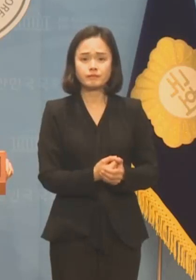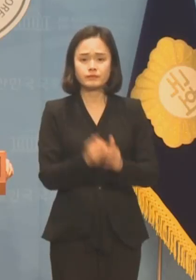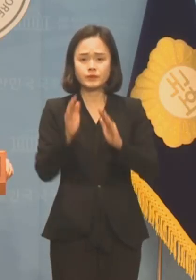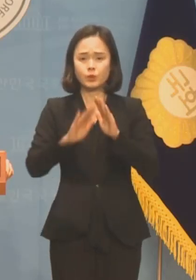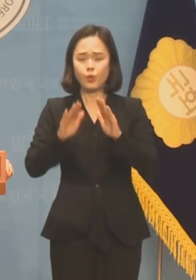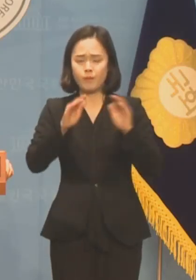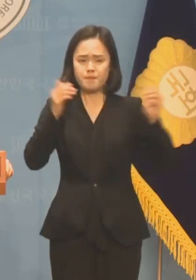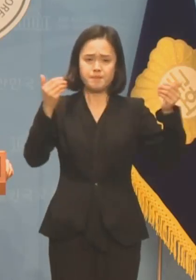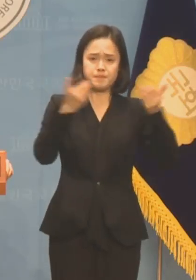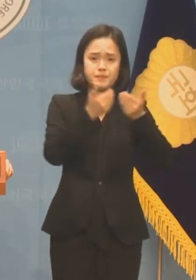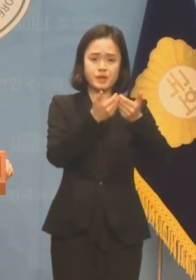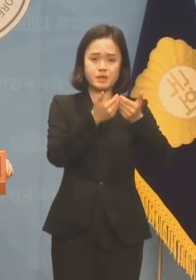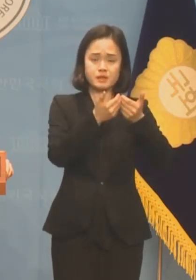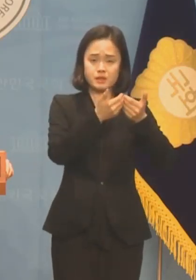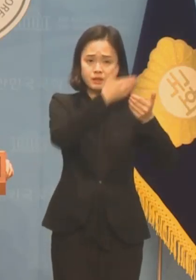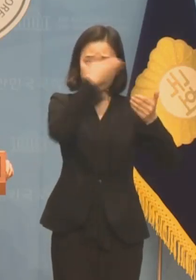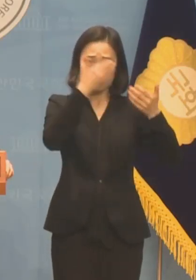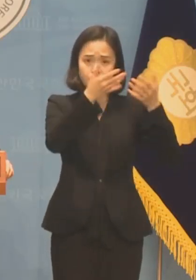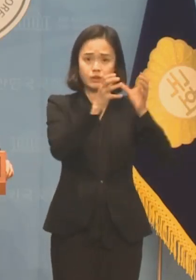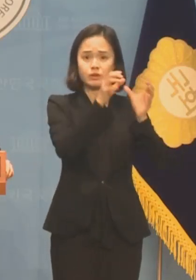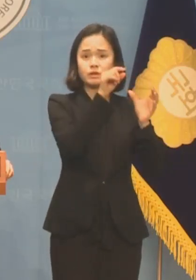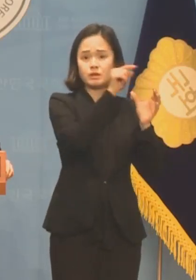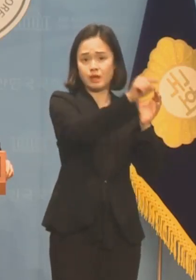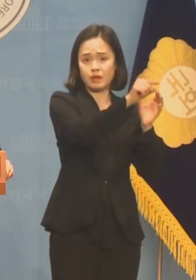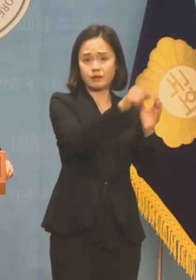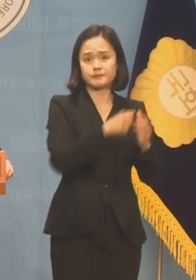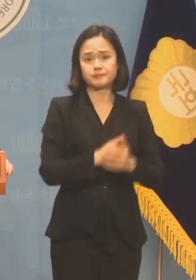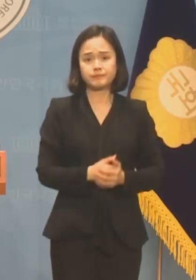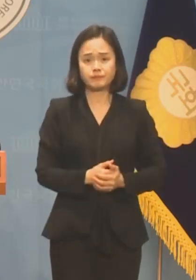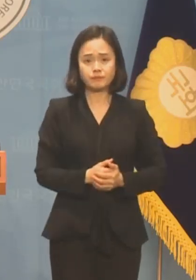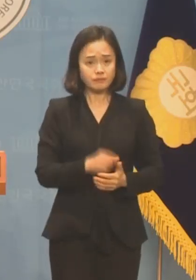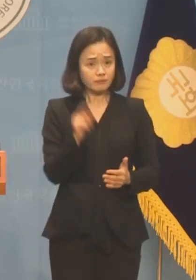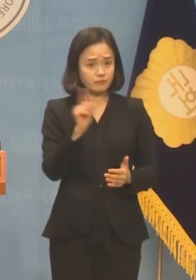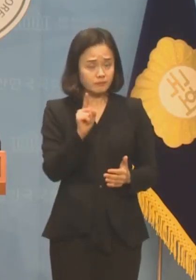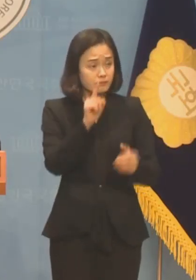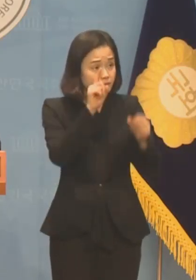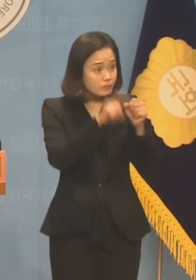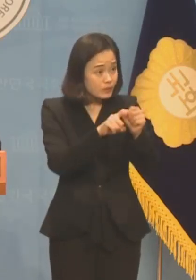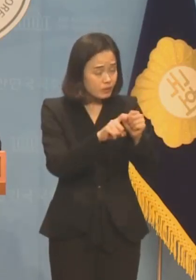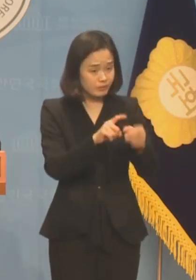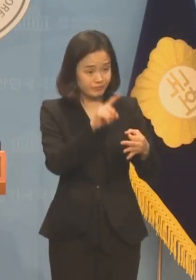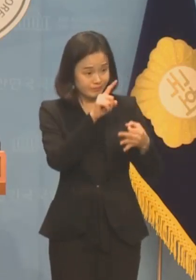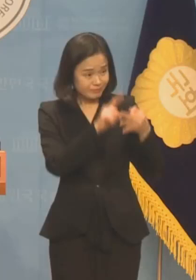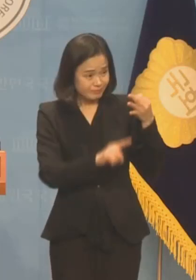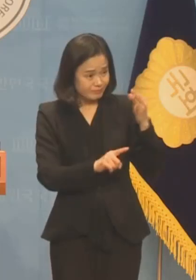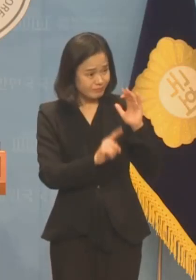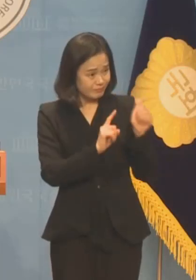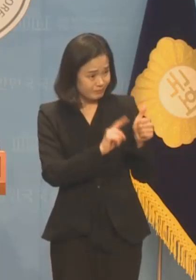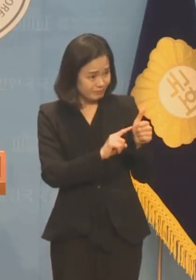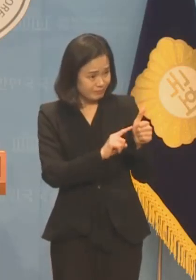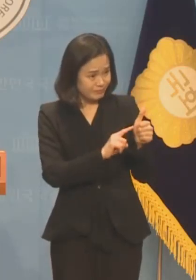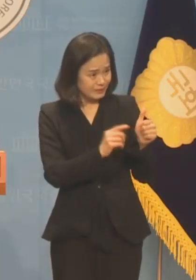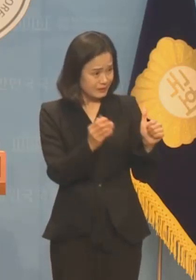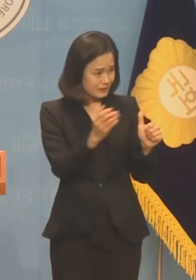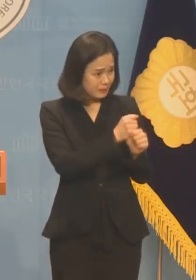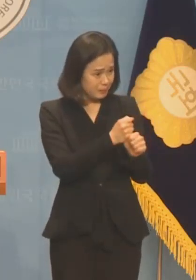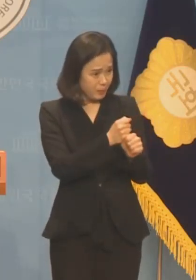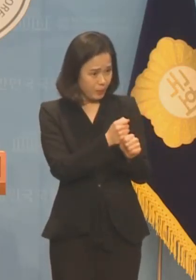목적이 내란죄 피의자 윤석열에 대한 법원 발부 체포영장 집행을 막는